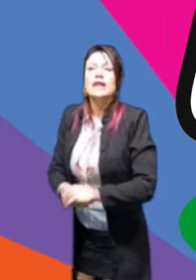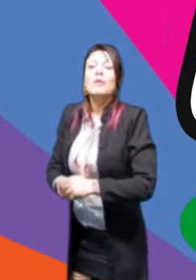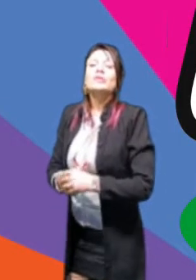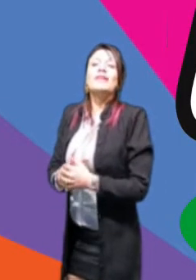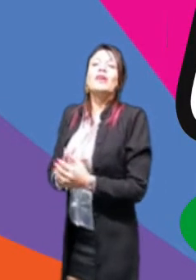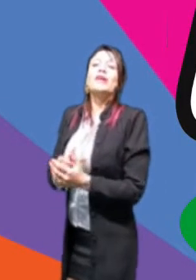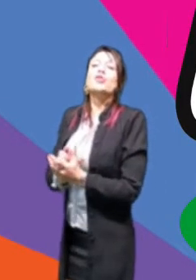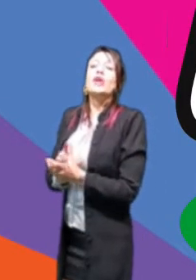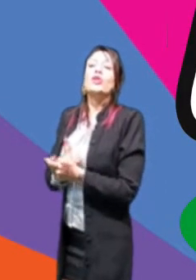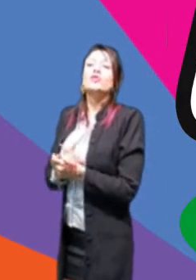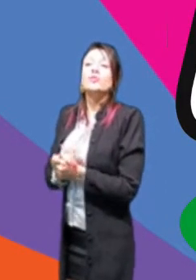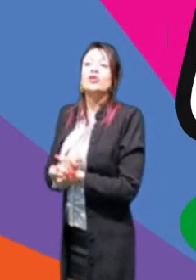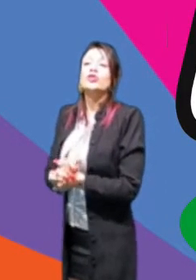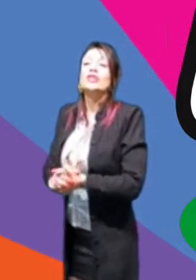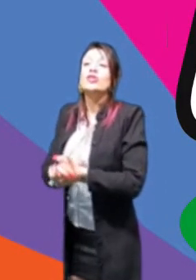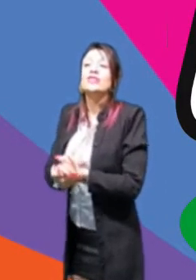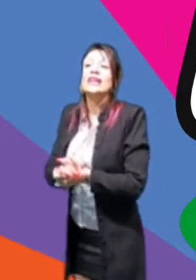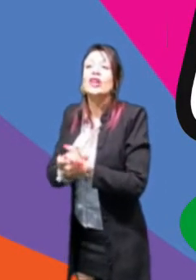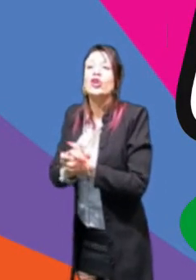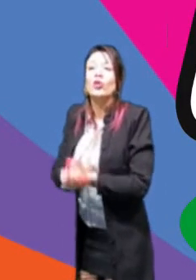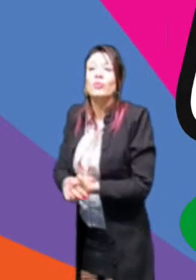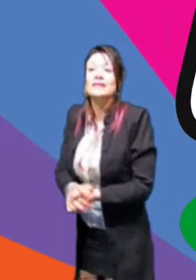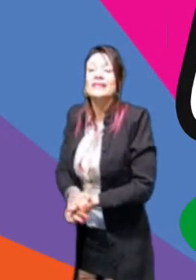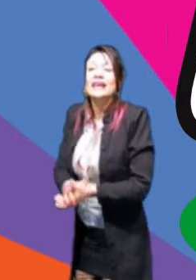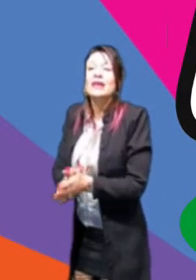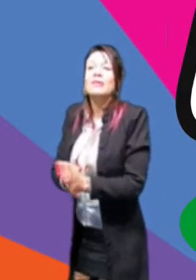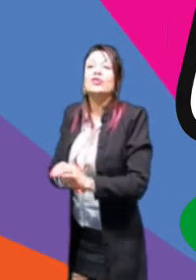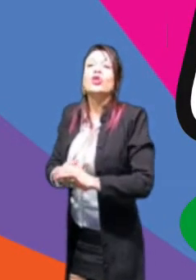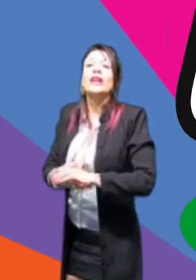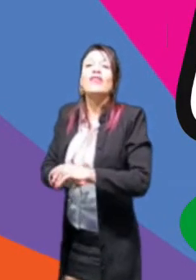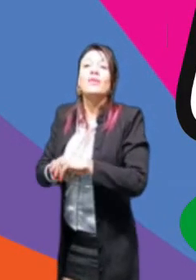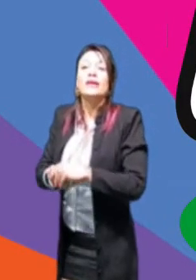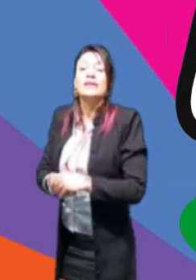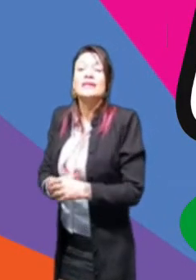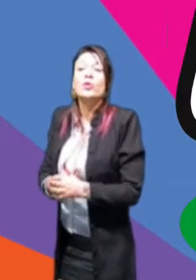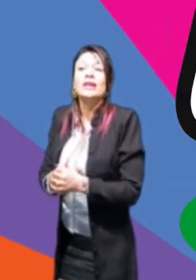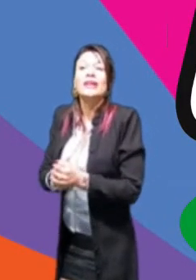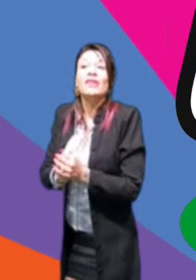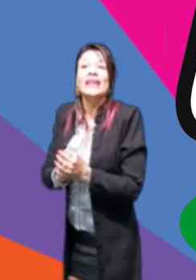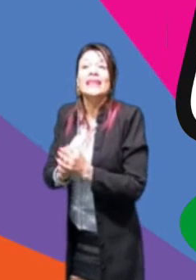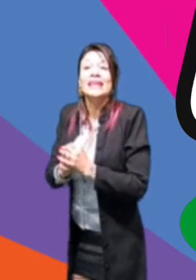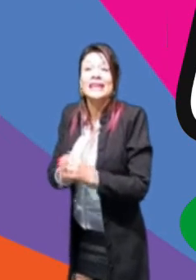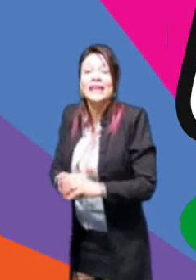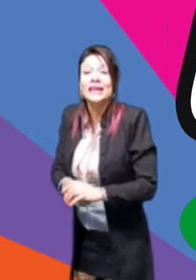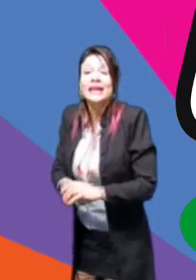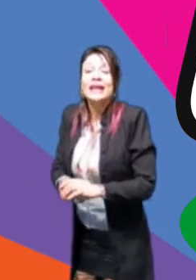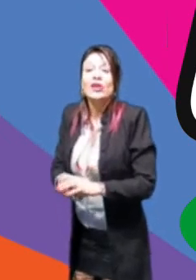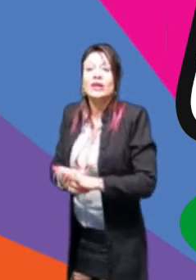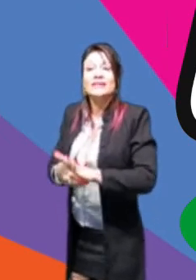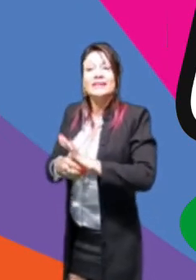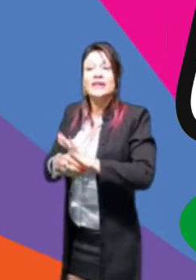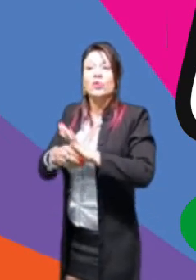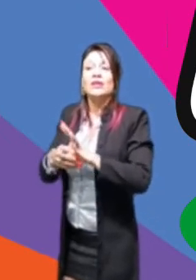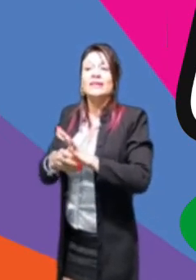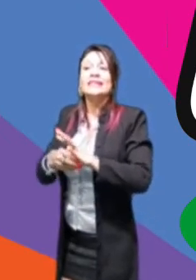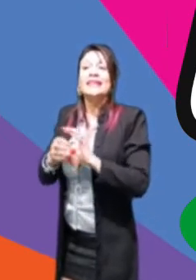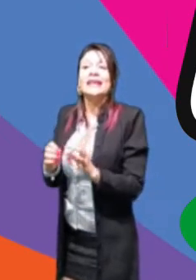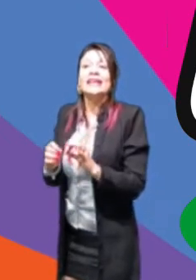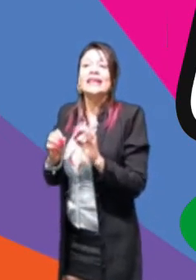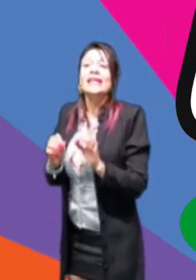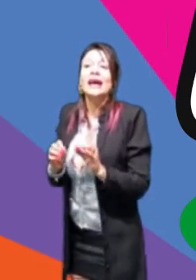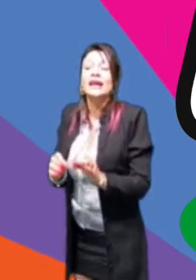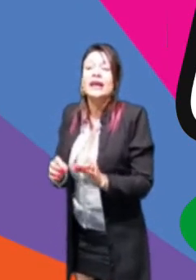Vamos a hablar ahora sobre los bolsos de José López. ¿Qué pasó con el FBI? Según Cristina Fernández de Kirchner, lo que se hace justamente es tratar